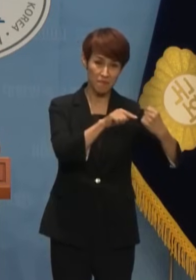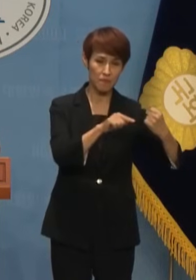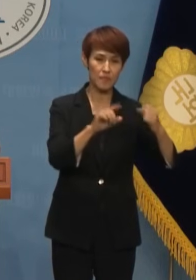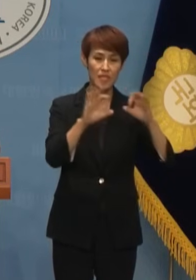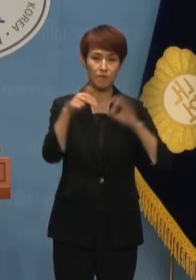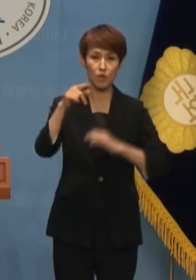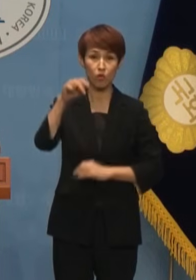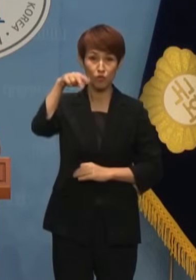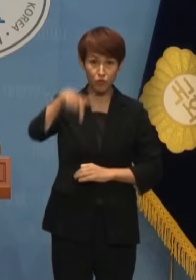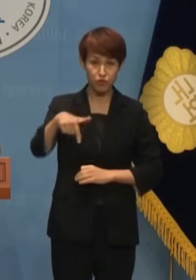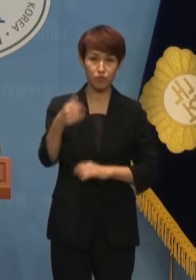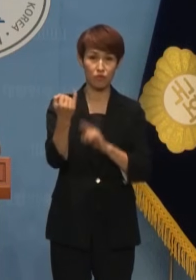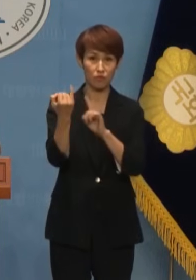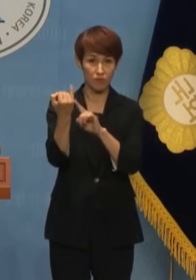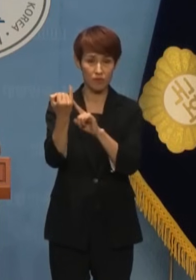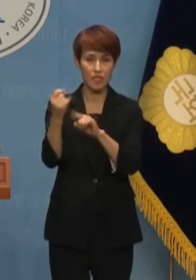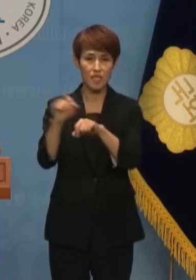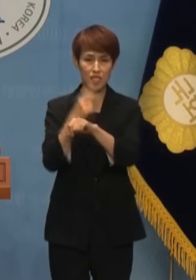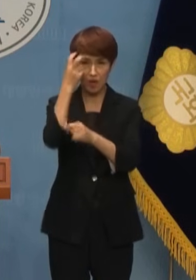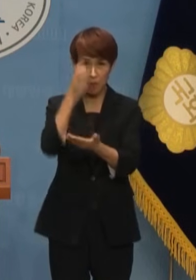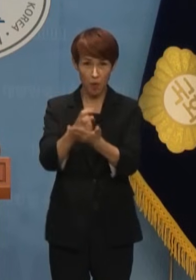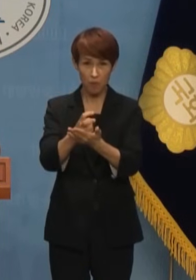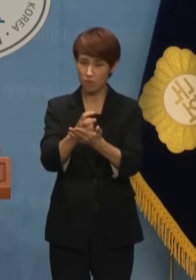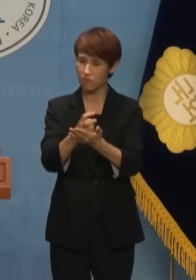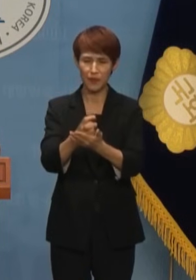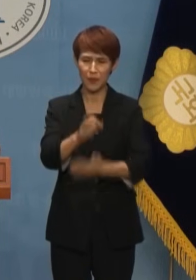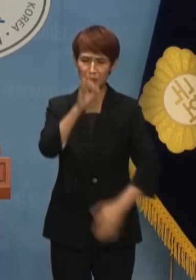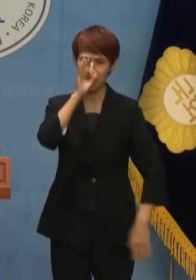여사 특검법을 발의하지 못할 겁니다.